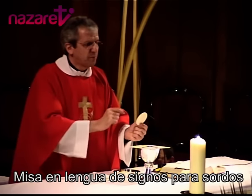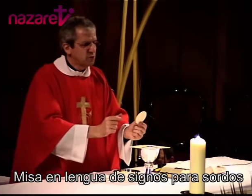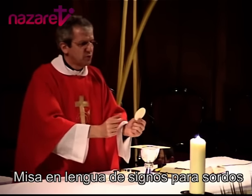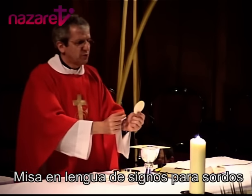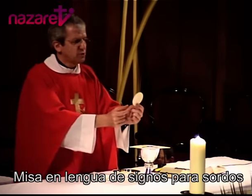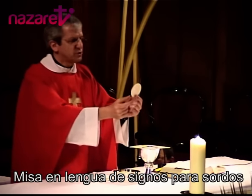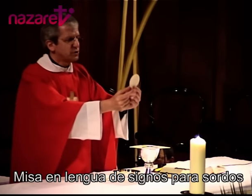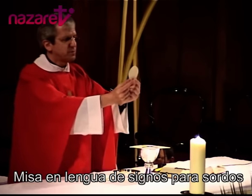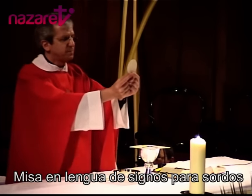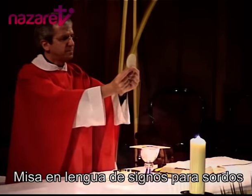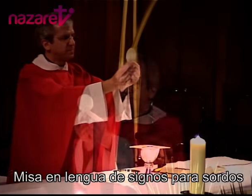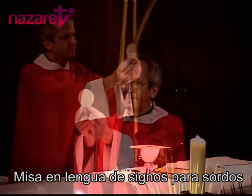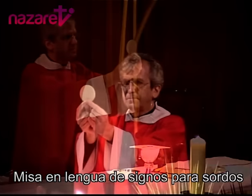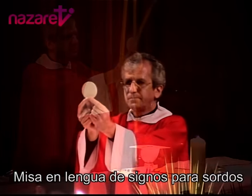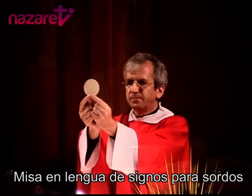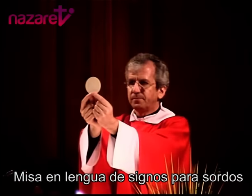por vosotros.